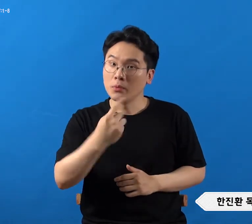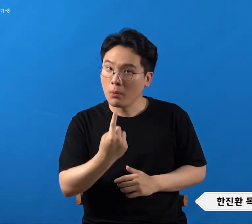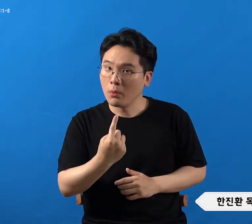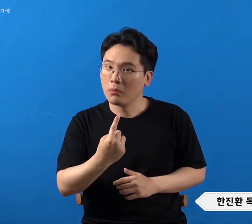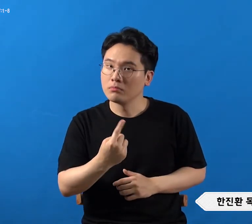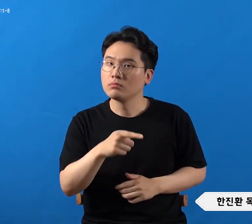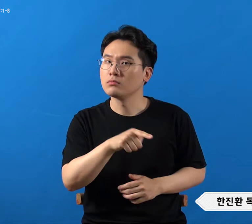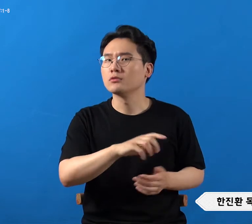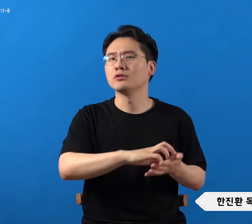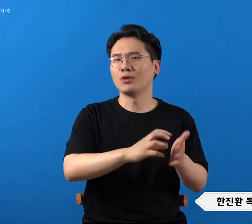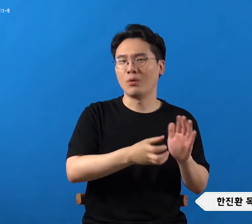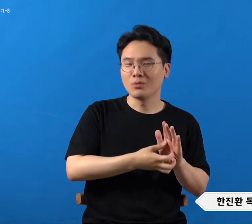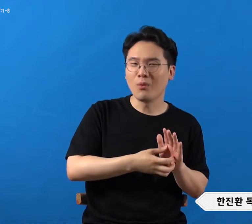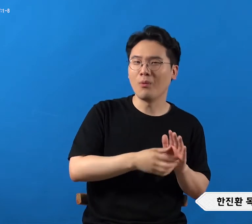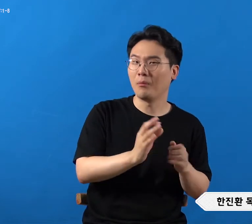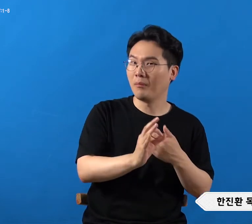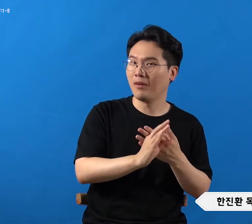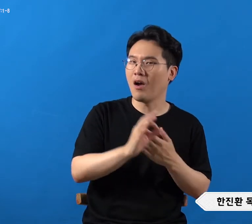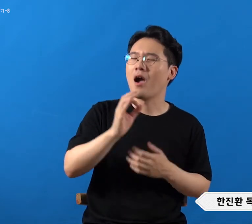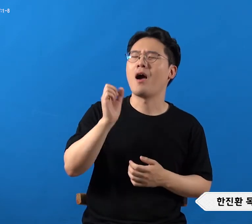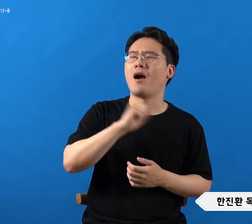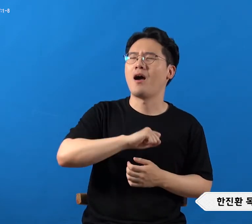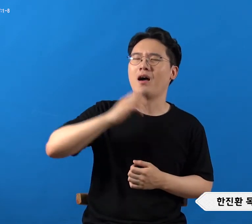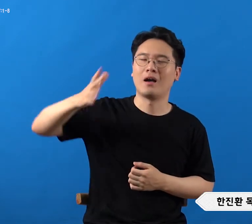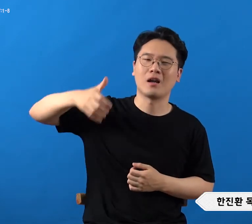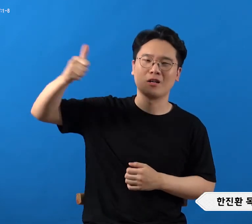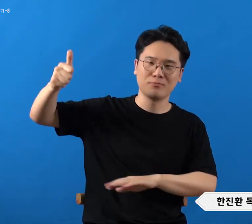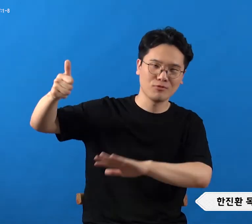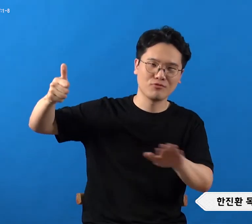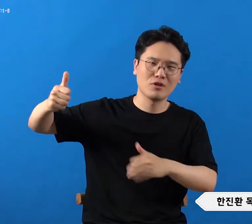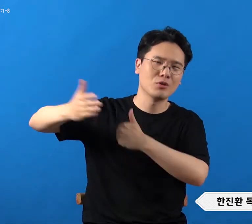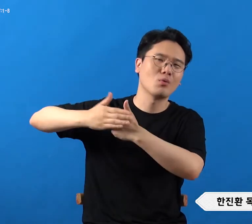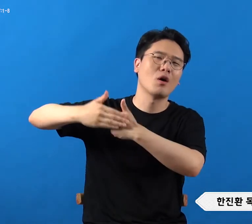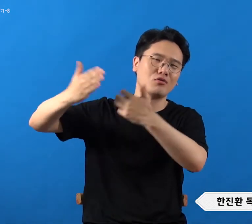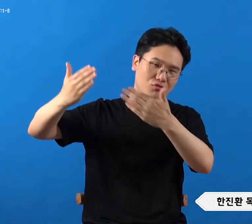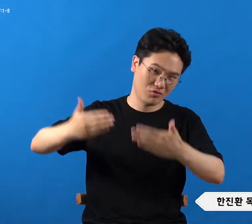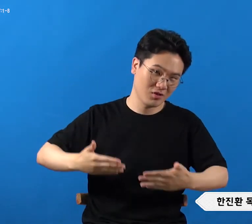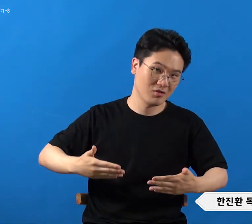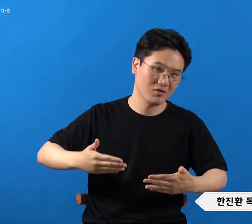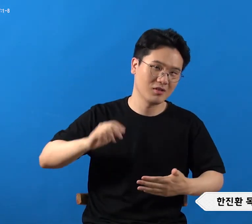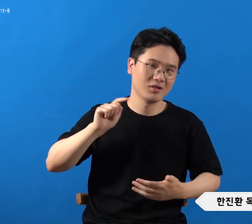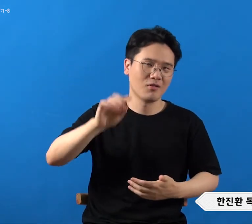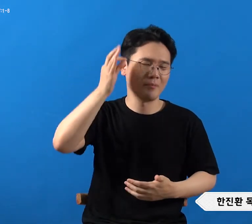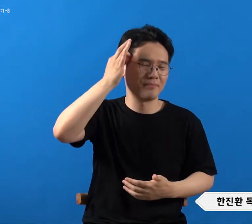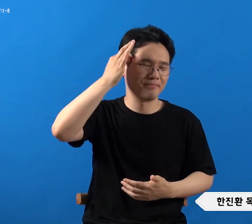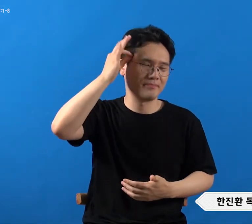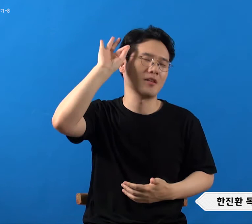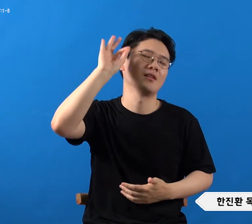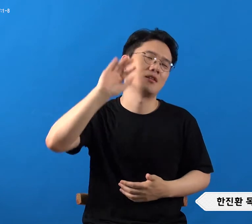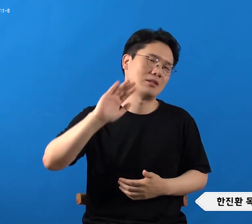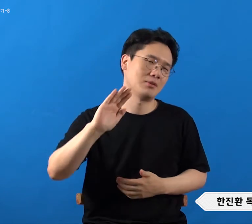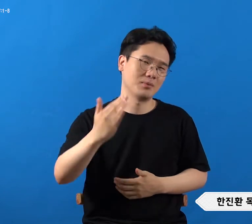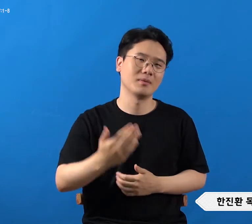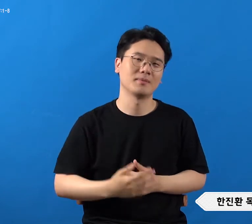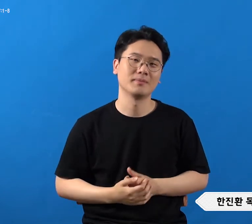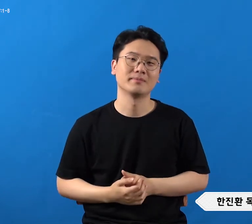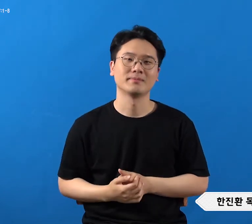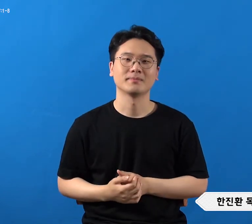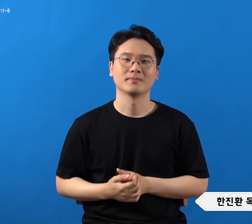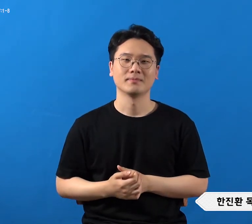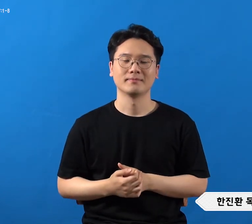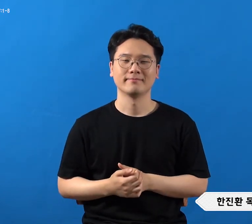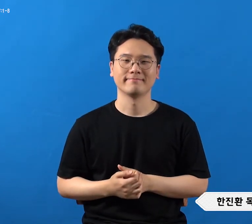이제 그 정도 되면 이건 하나님이 기적으로 이기게 해주신 것이다, 그 고백을 하지 않을 수가